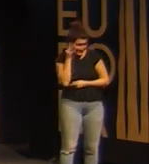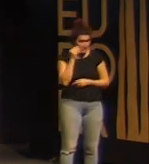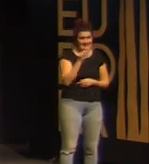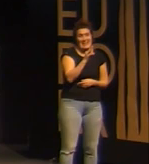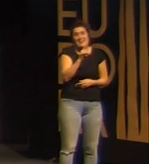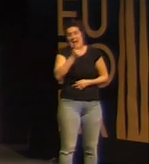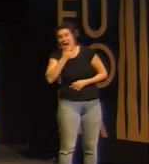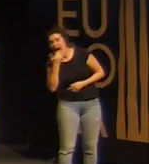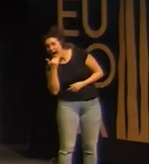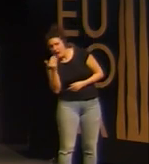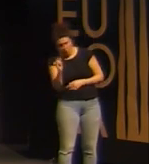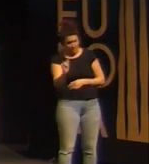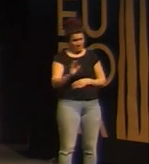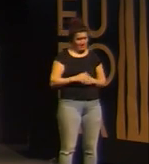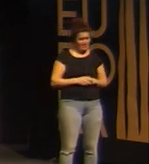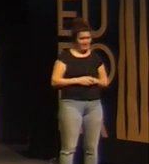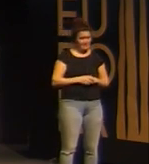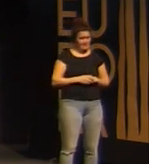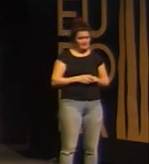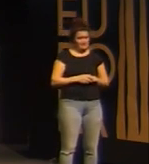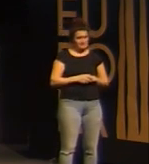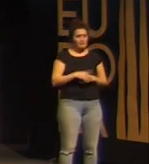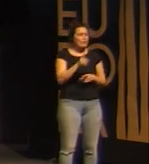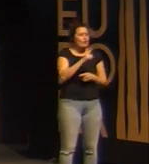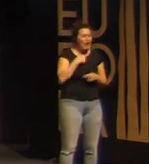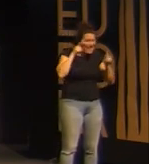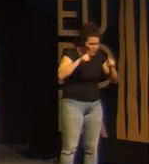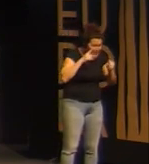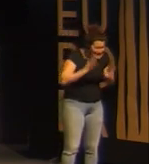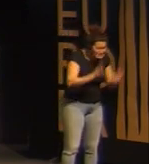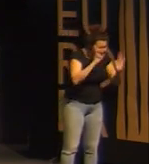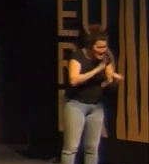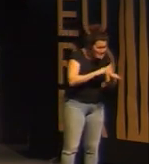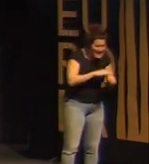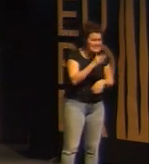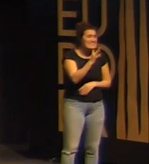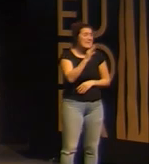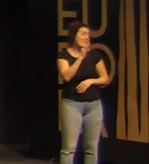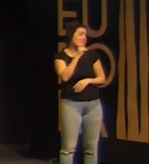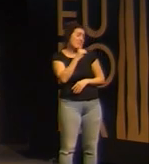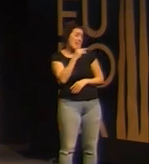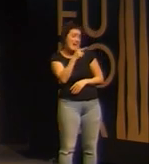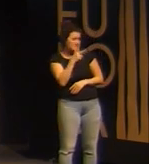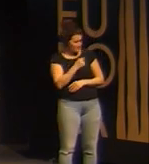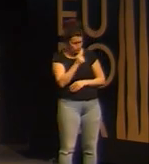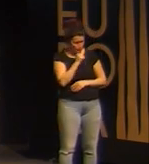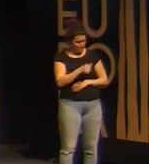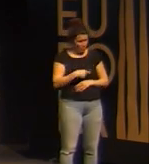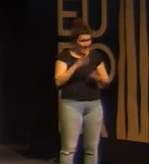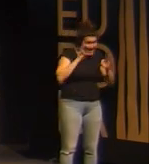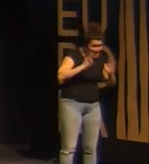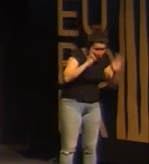algo no quiero una educación especial para los tdh no quiero una educación